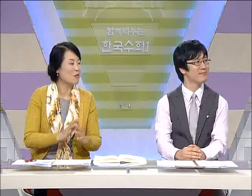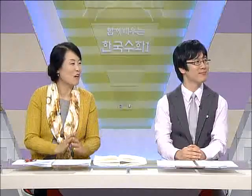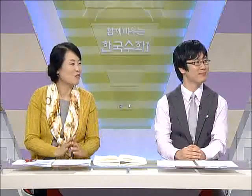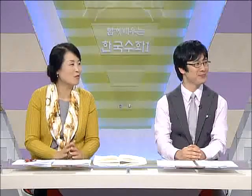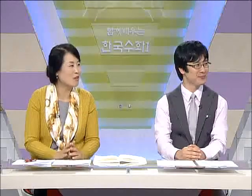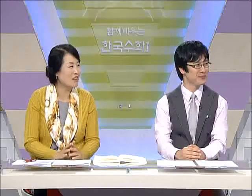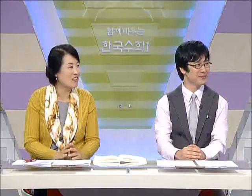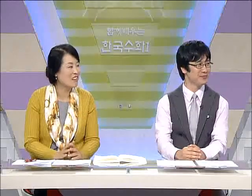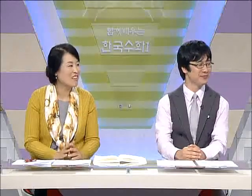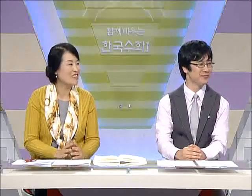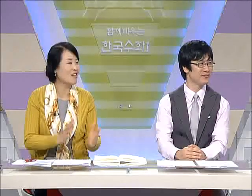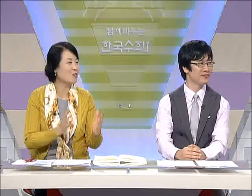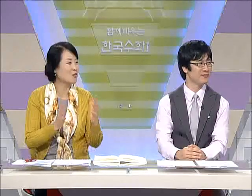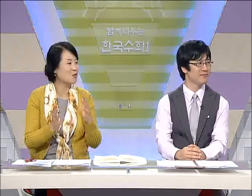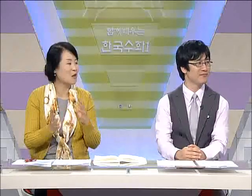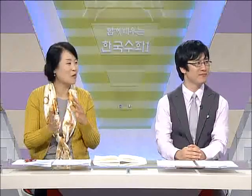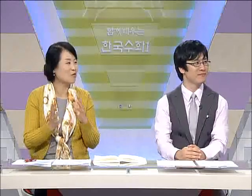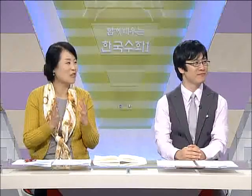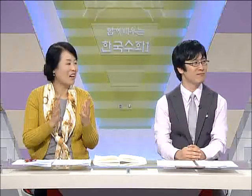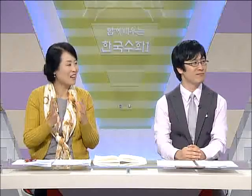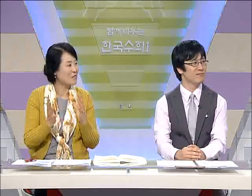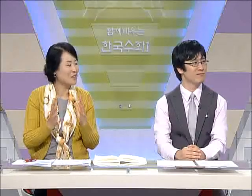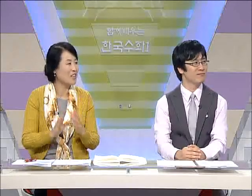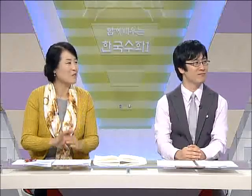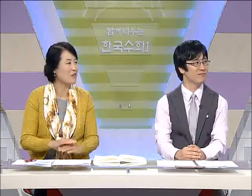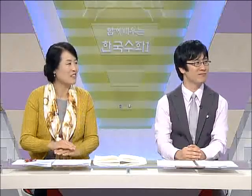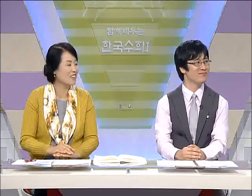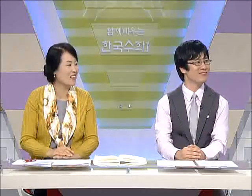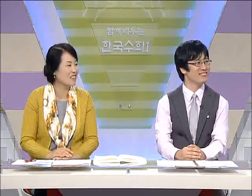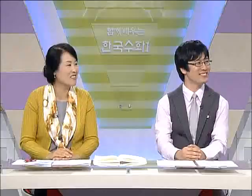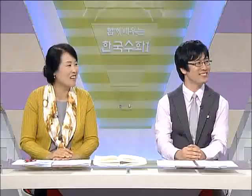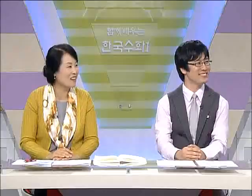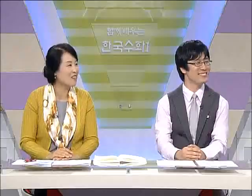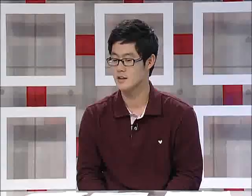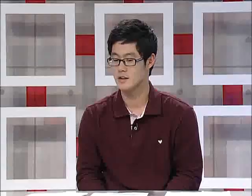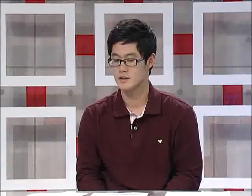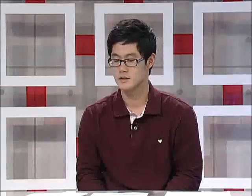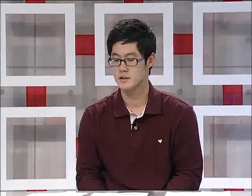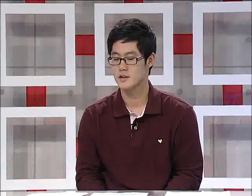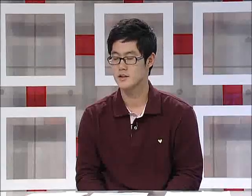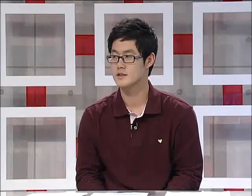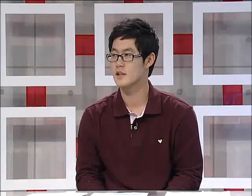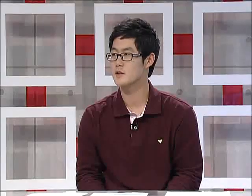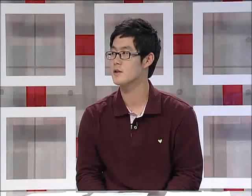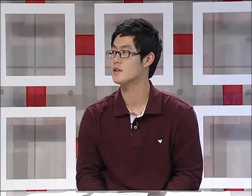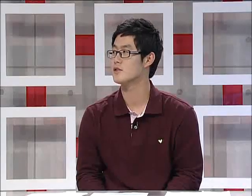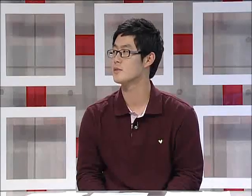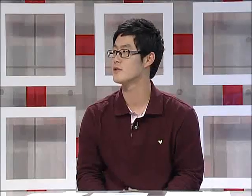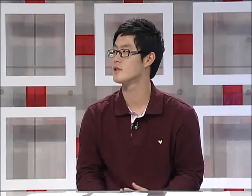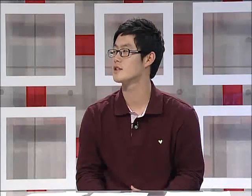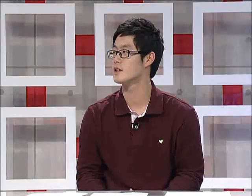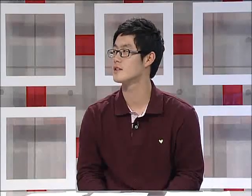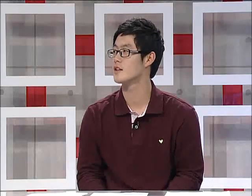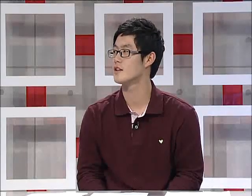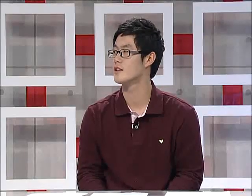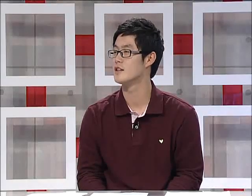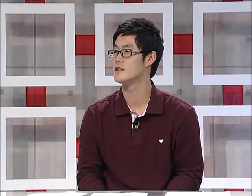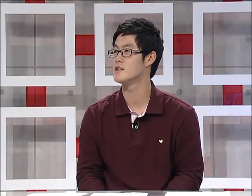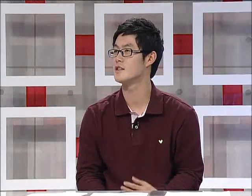함께 배우는 한국 수화 1, 이 시간을 통해서 수화 배우는 거 약간의 뭐 차이점 같은 게 있을까요? 네, 그 학교에서 별자리와 다르게 실제 네.